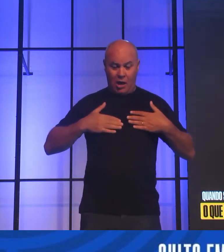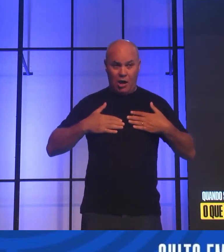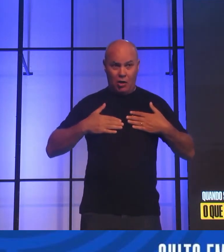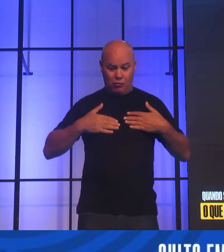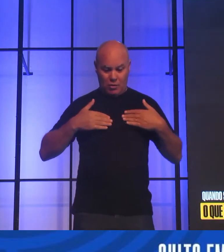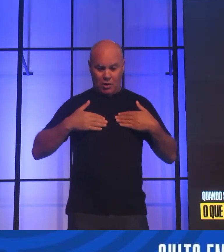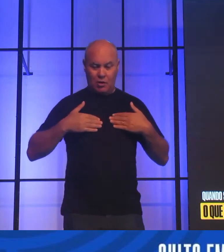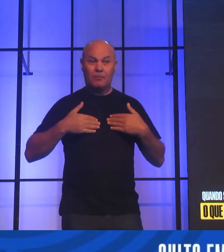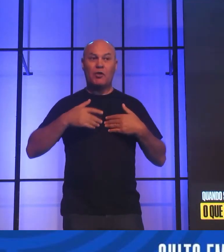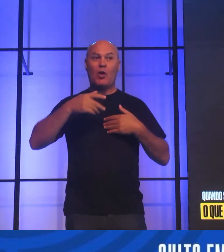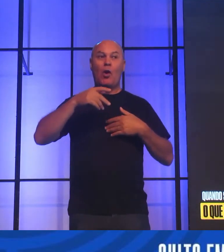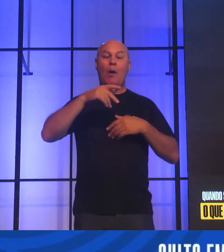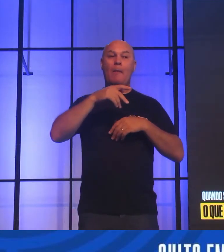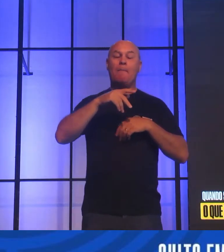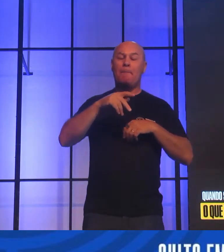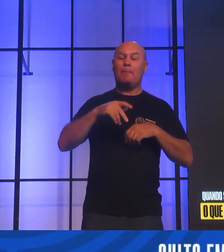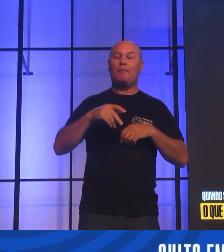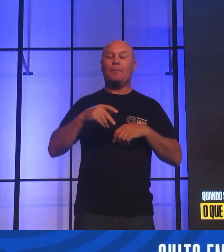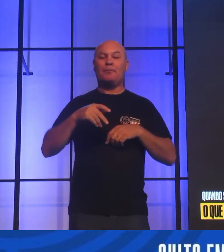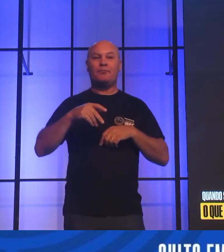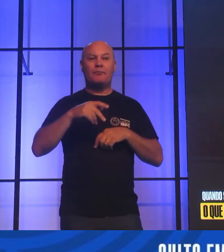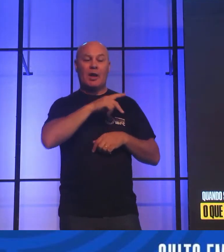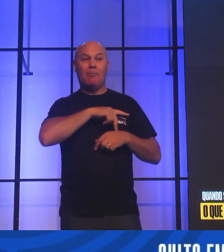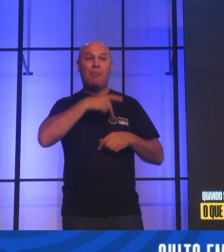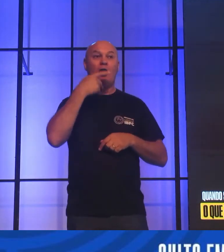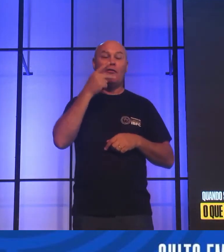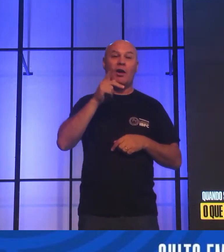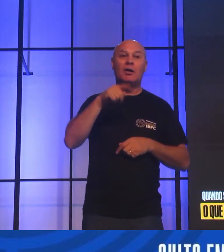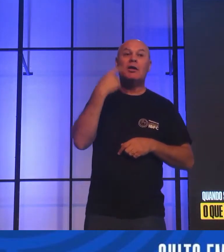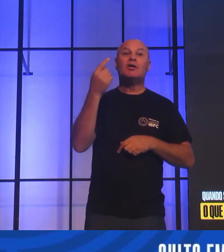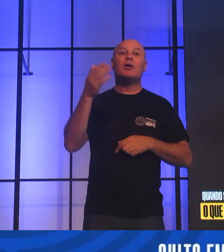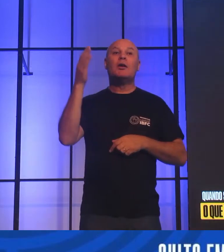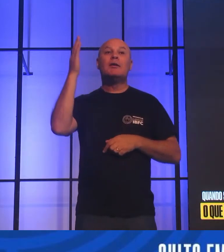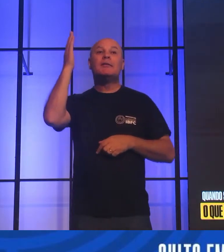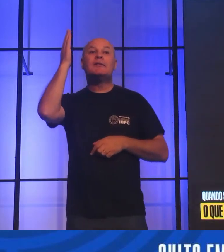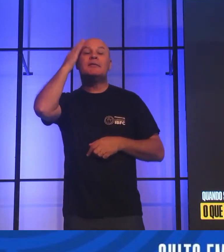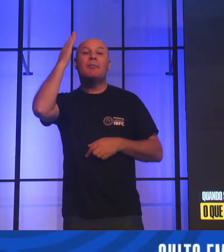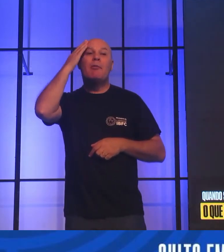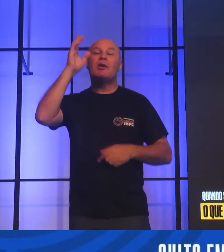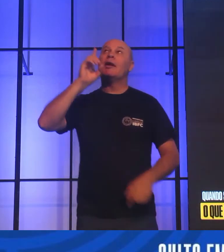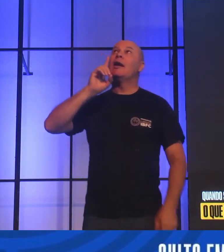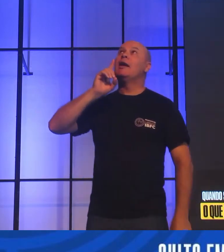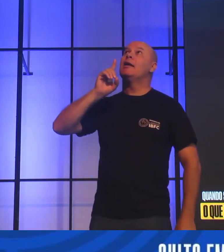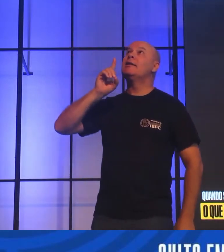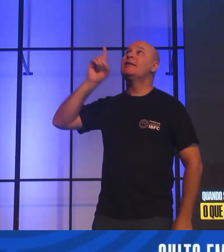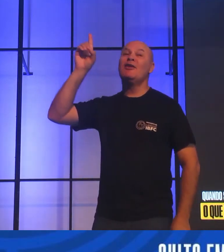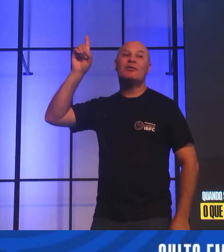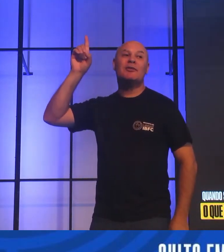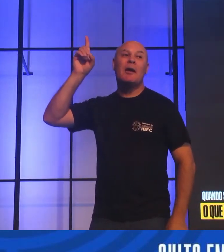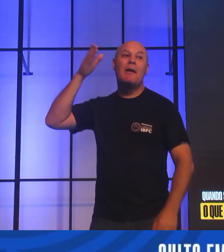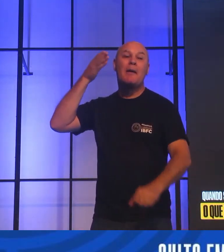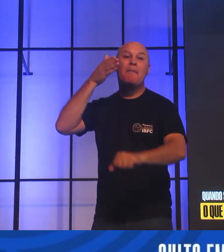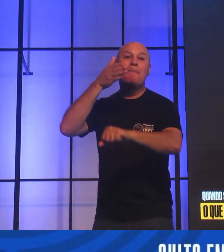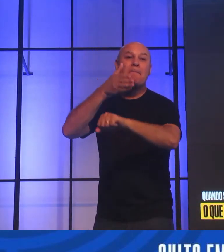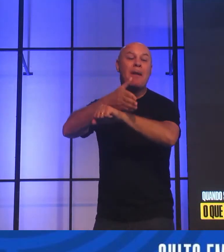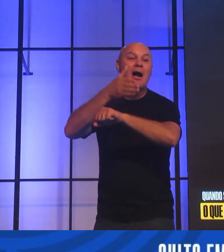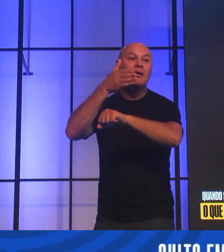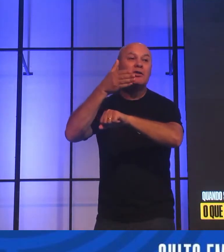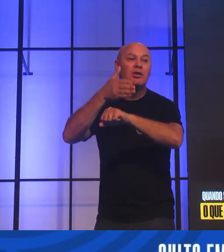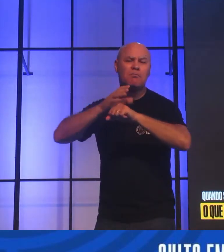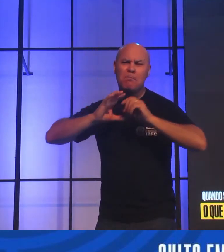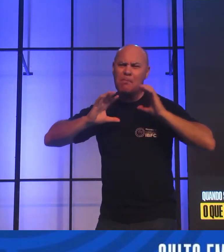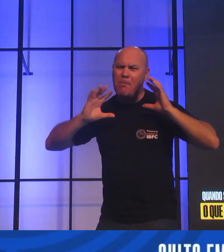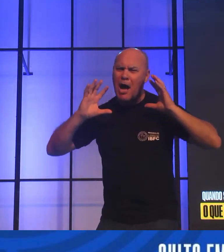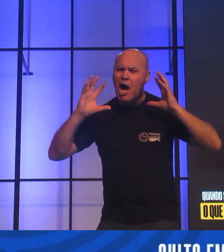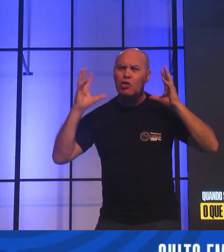Ele diz: sabemos que Deus age em todas as coisas. Até na pessoa que enche, até na pessoa